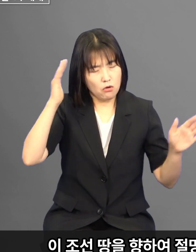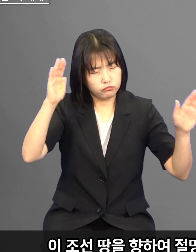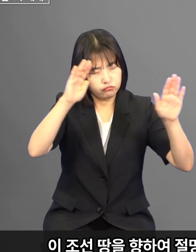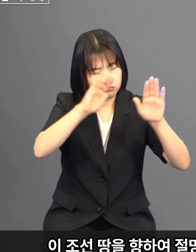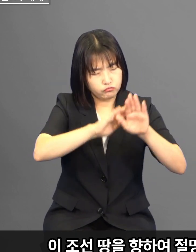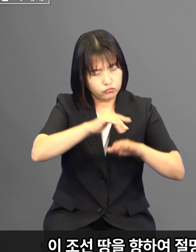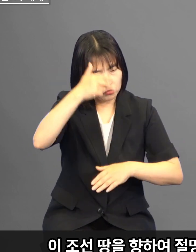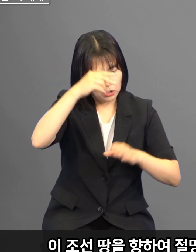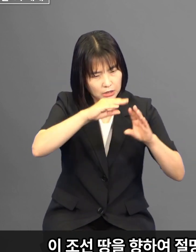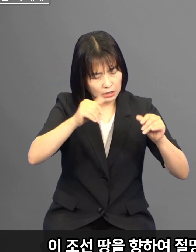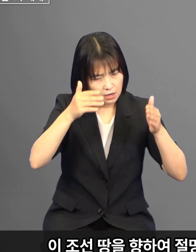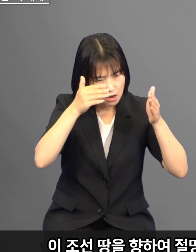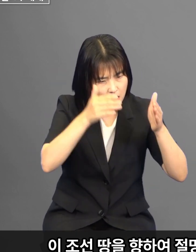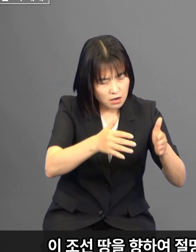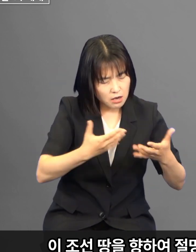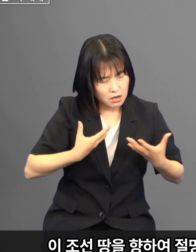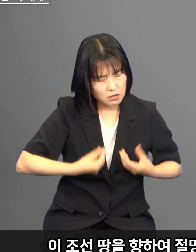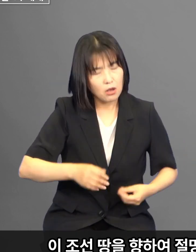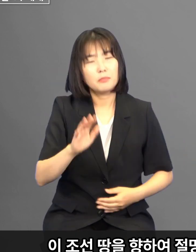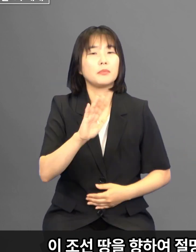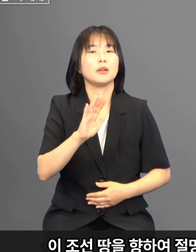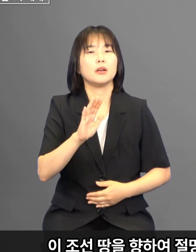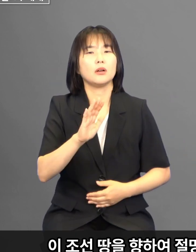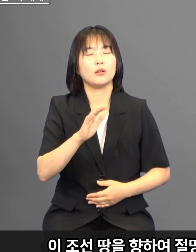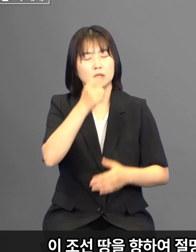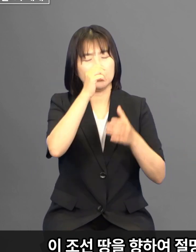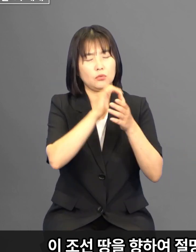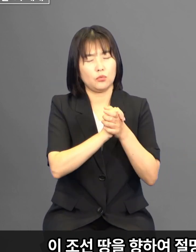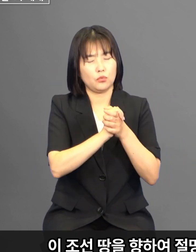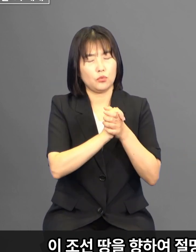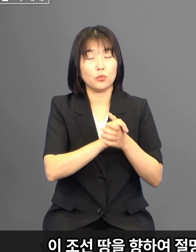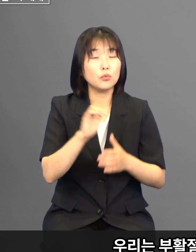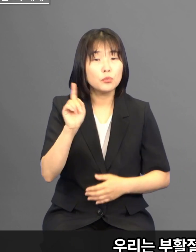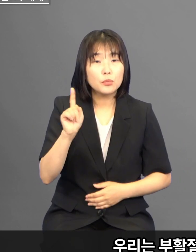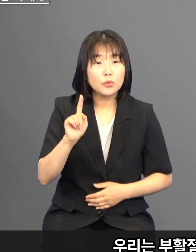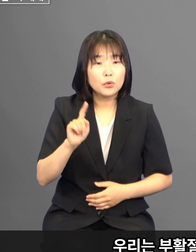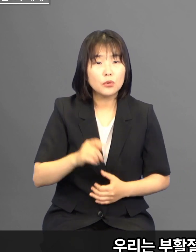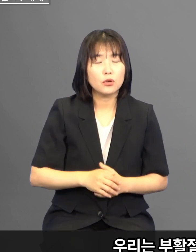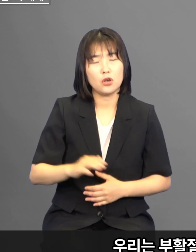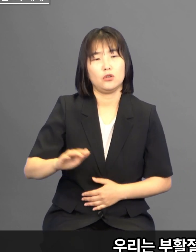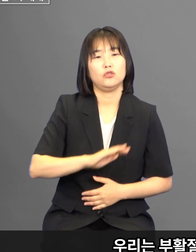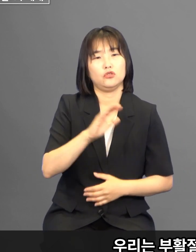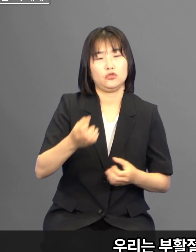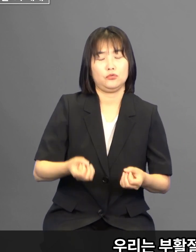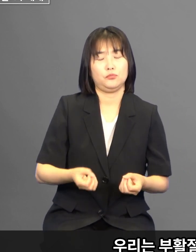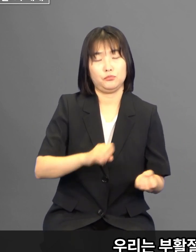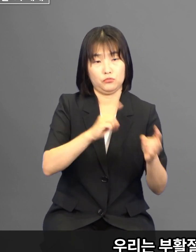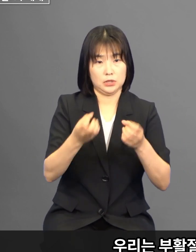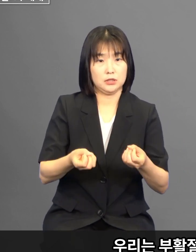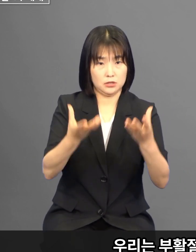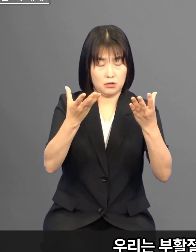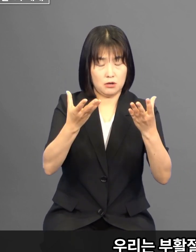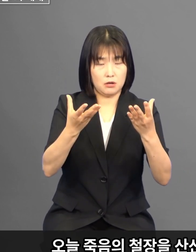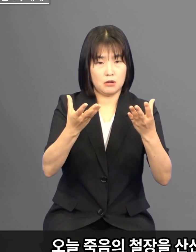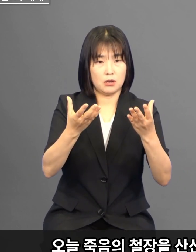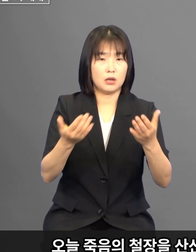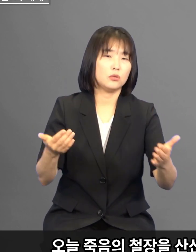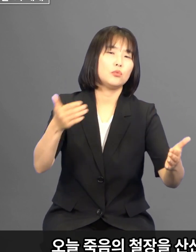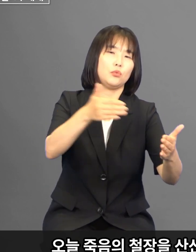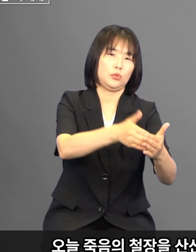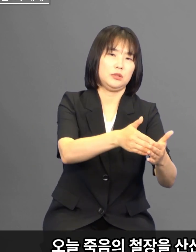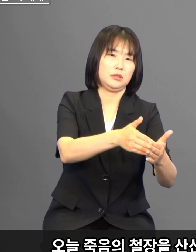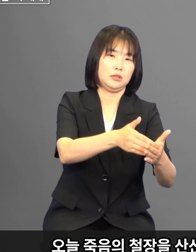땅을 향하여 절망하지 않고 이렇게 기도를 하셨어요. 우리는 부활절날 이곳에 도착했습니다.